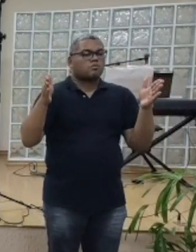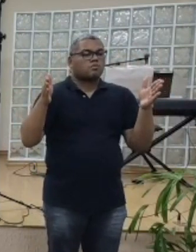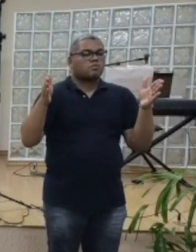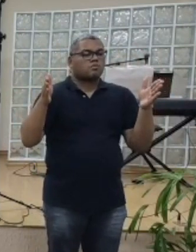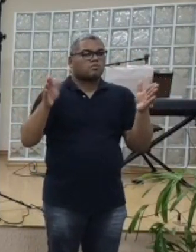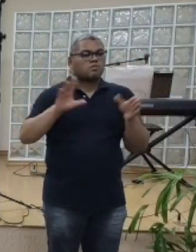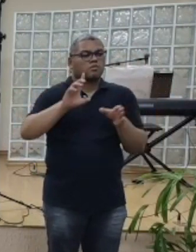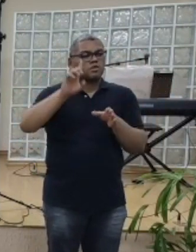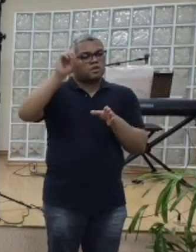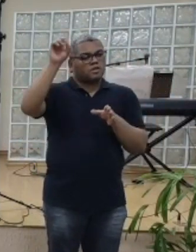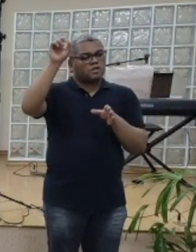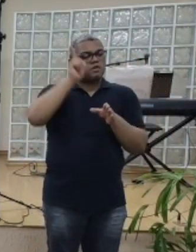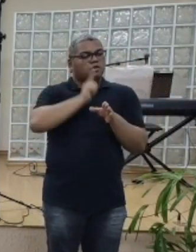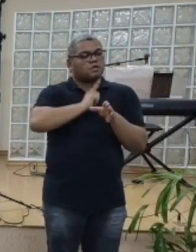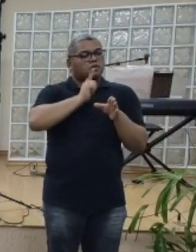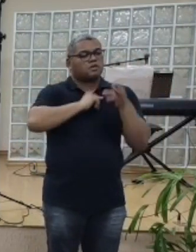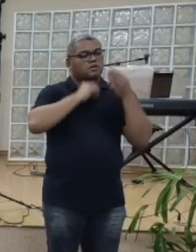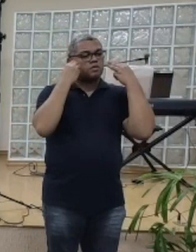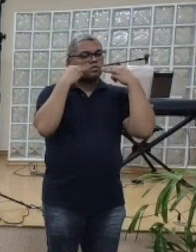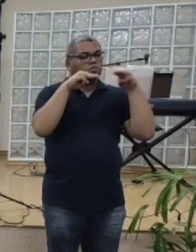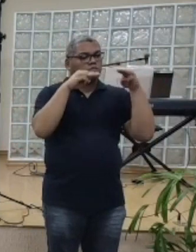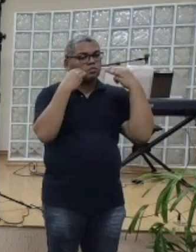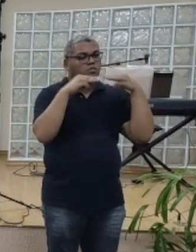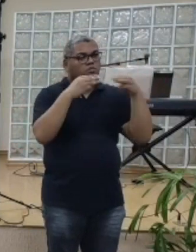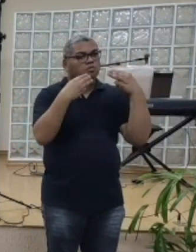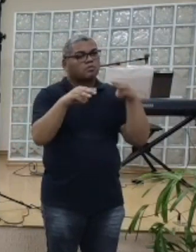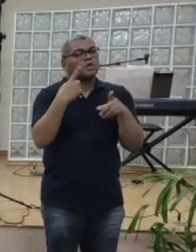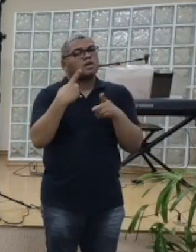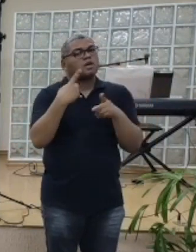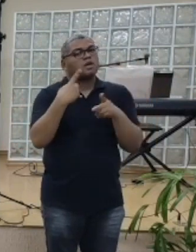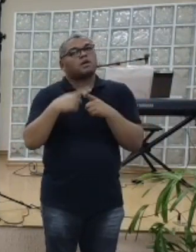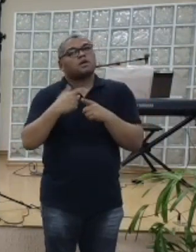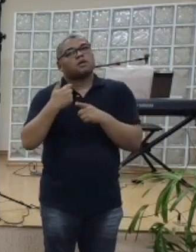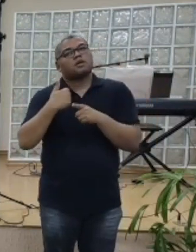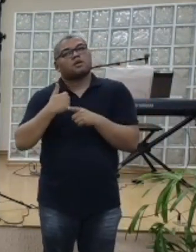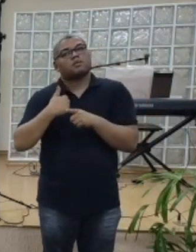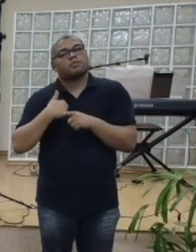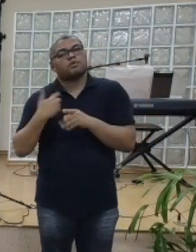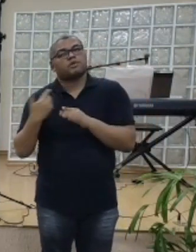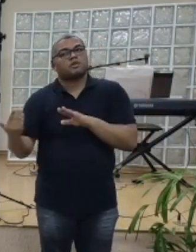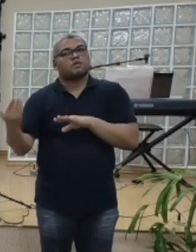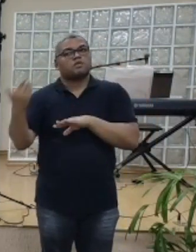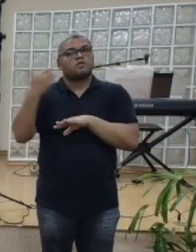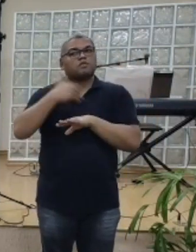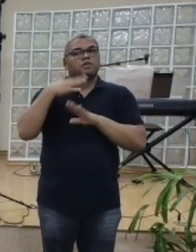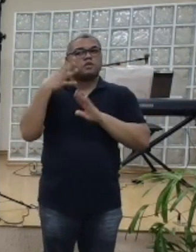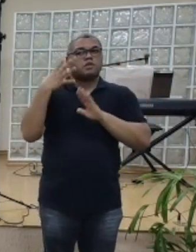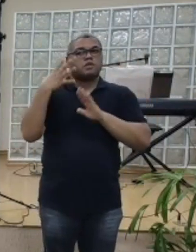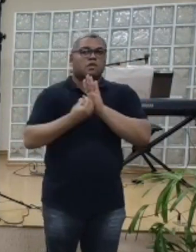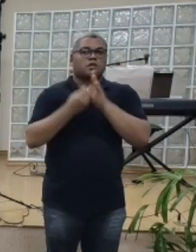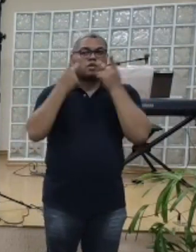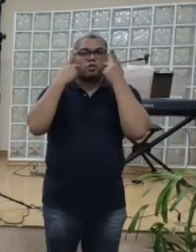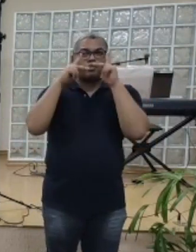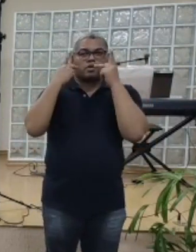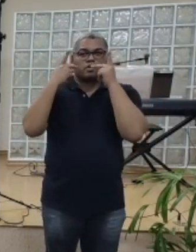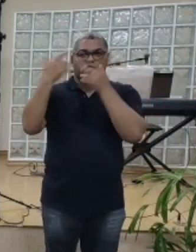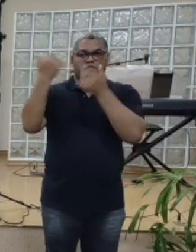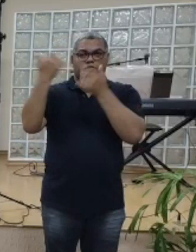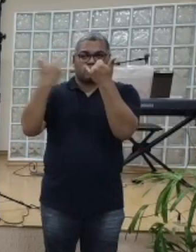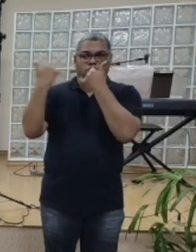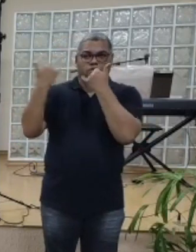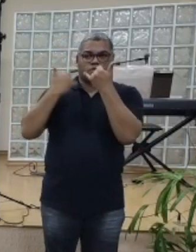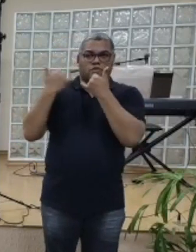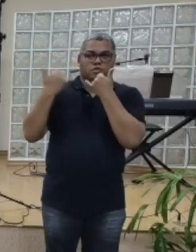Deus tem uma mensagem. Assim, vim na igreja hoje, o pastor falou um monte de coisa para mim. Não, é a sequência. Hoje é